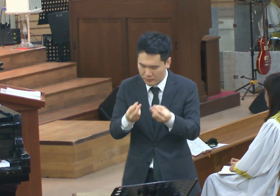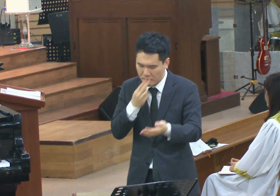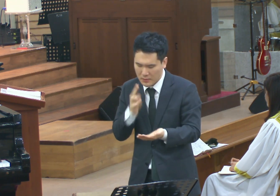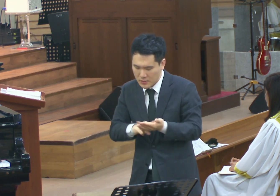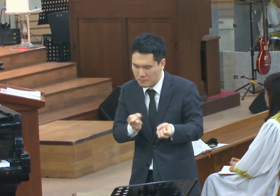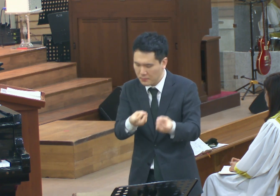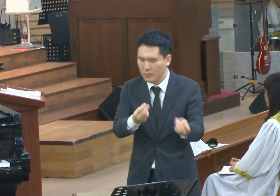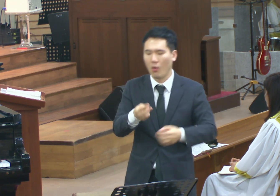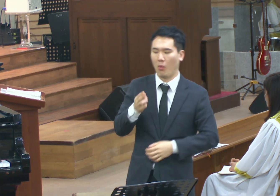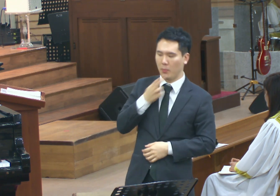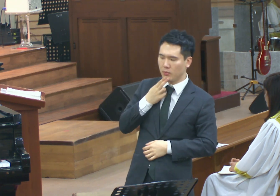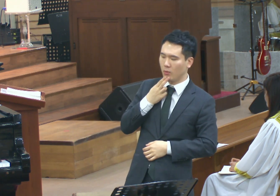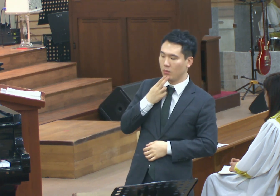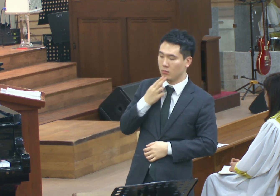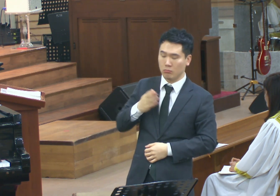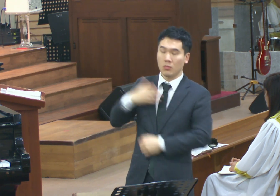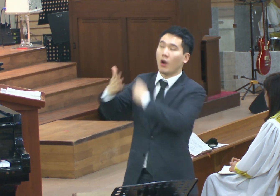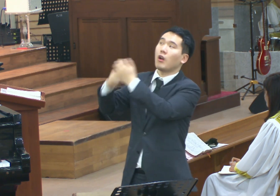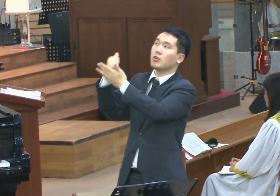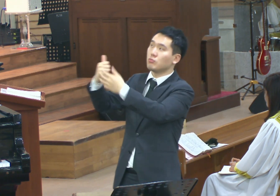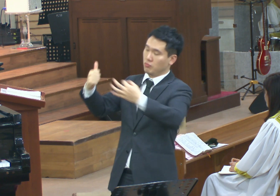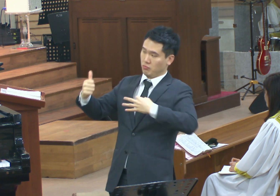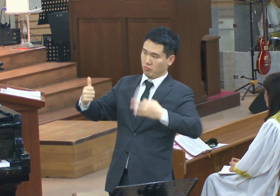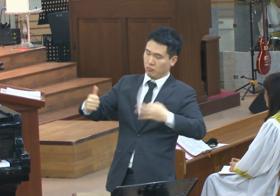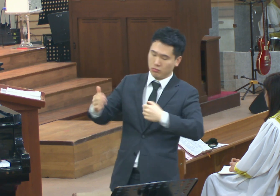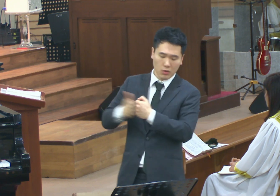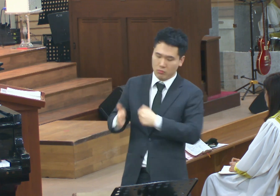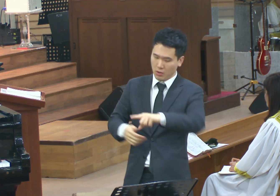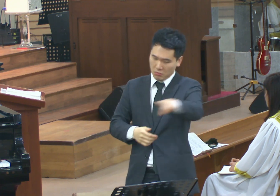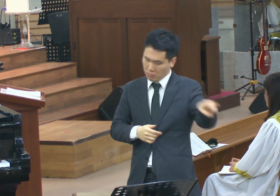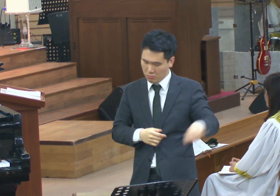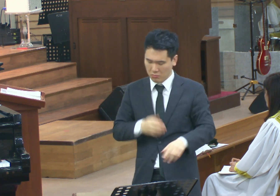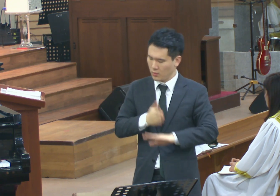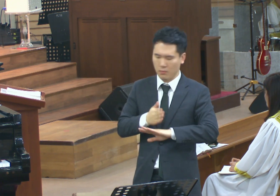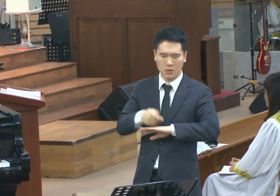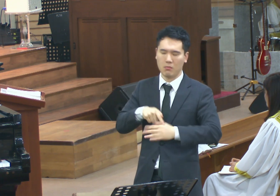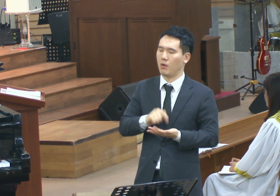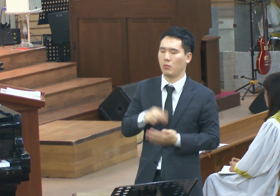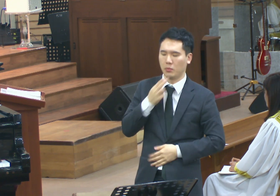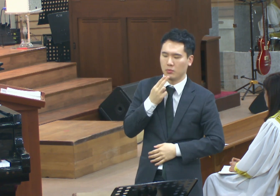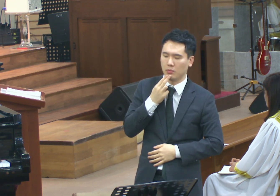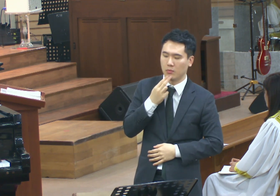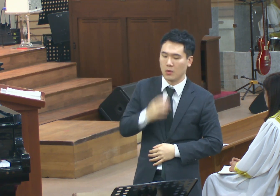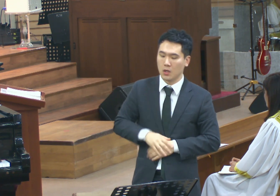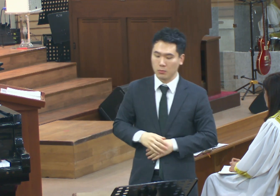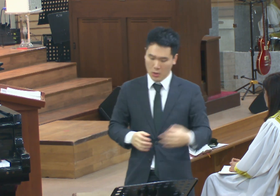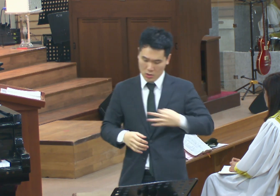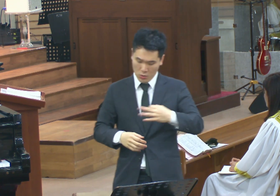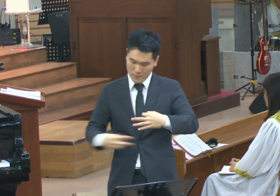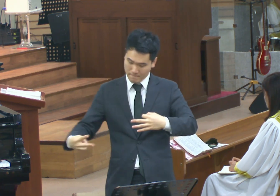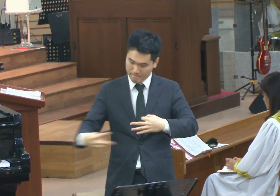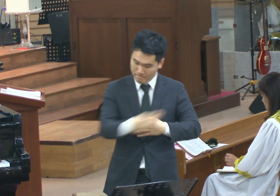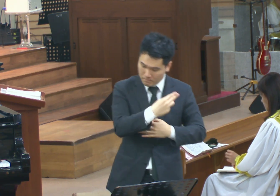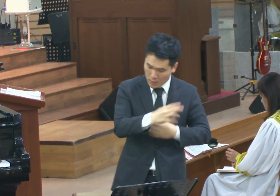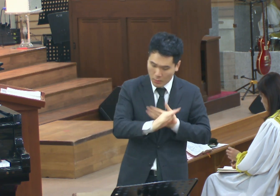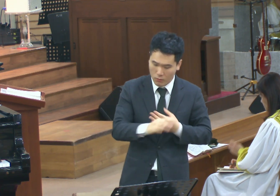그러면서 굉장히 하나님을 믿는 그 신앙이 강한 걸 느끼는데 교회들이 기도해주고 후원해주는